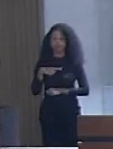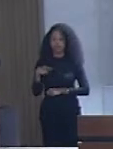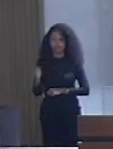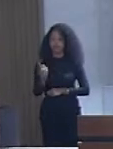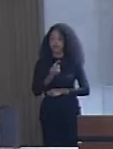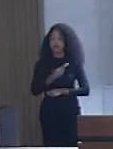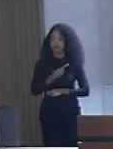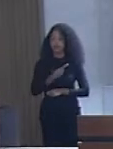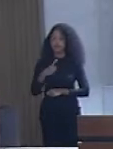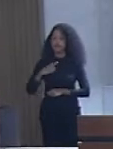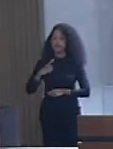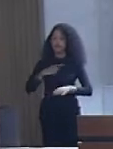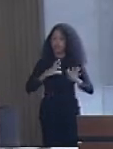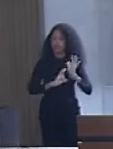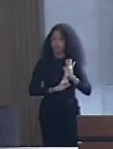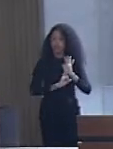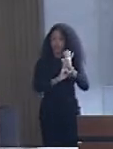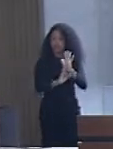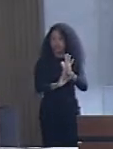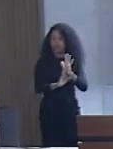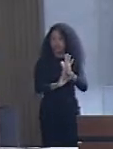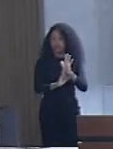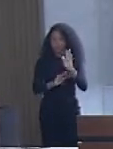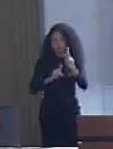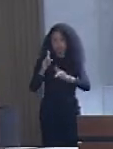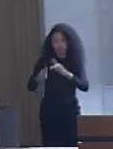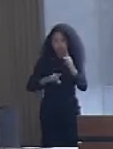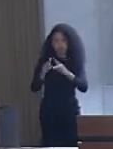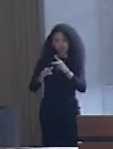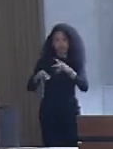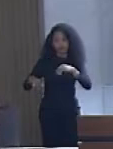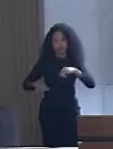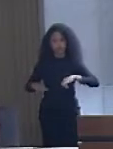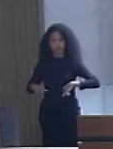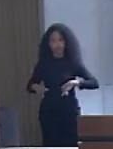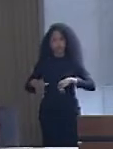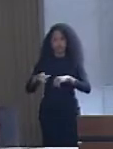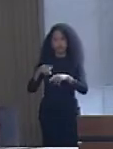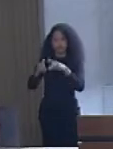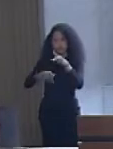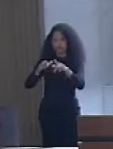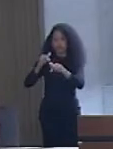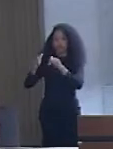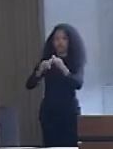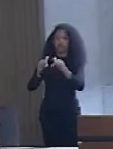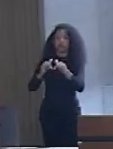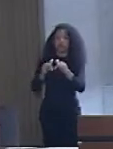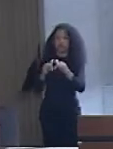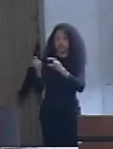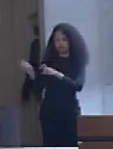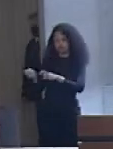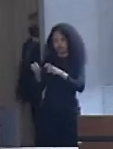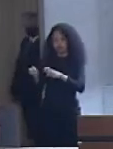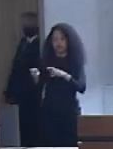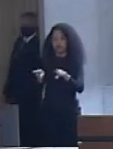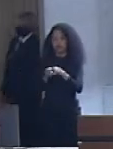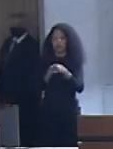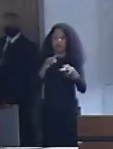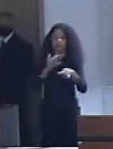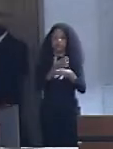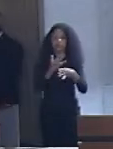a representação do povo, do trabalhador, do oprimido, do trabalhador do campo e da cidade,